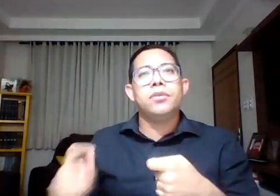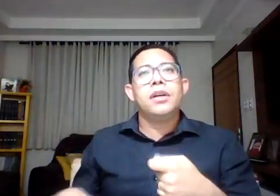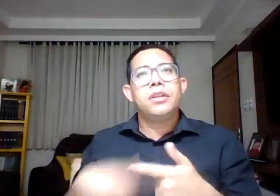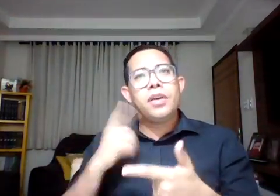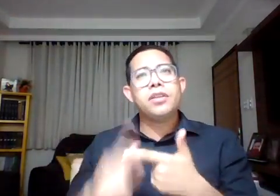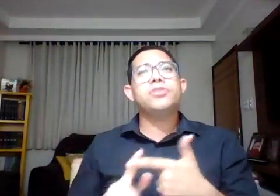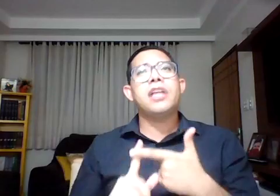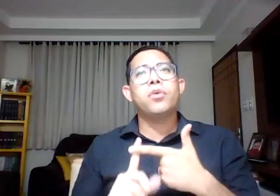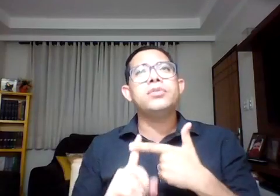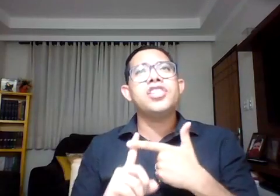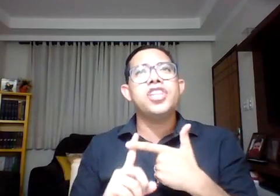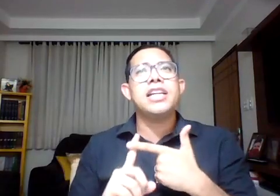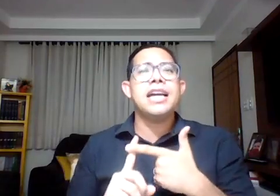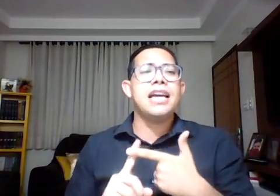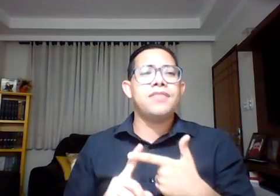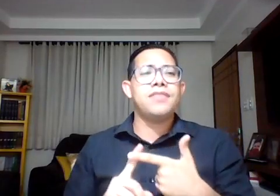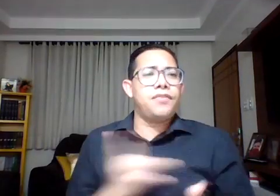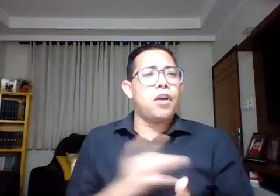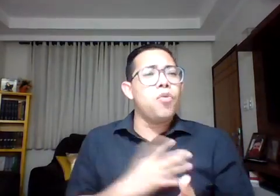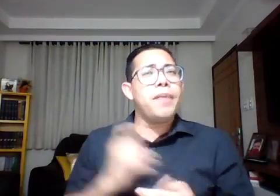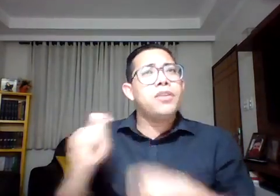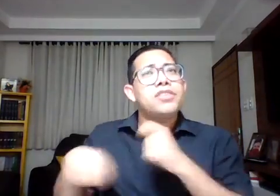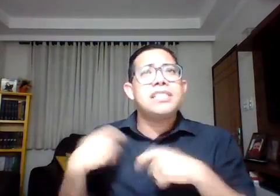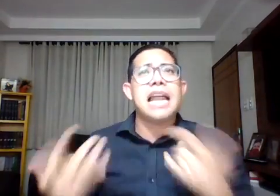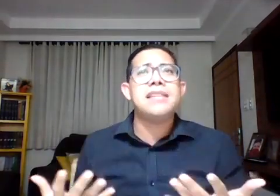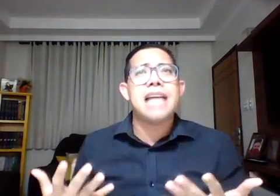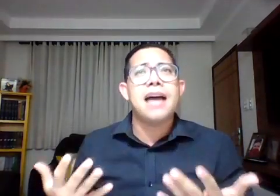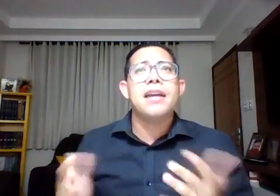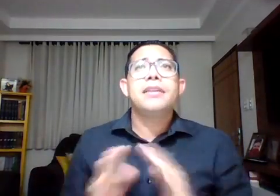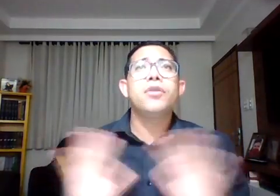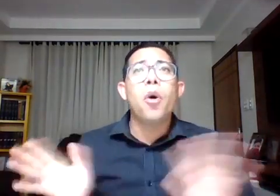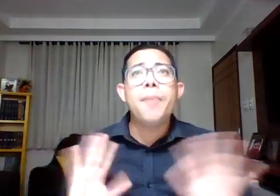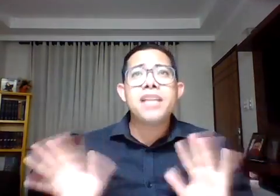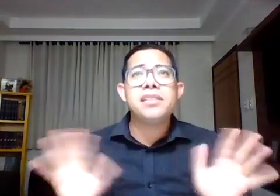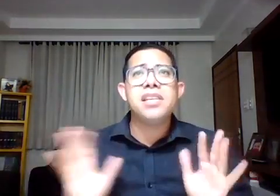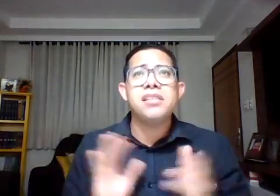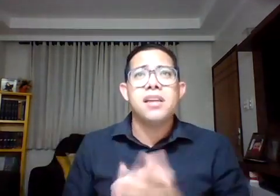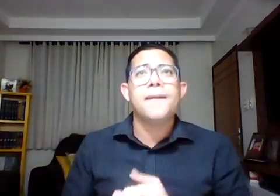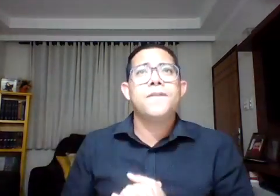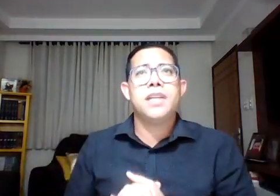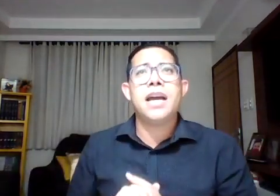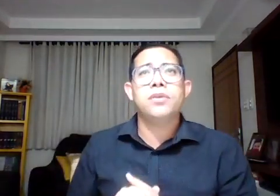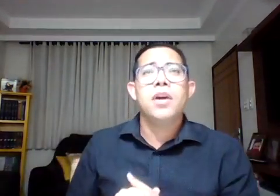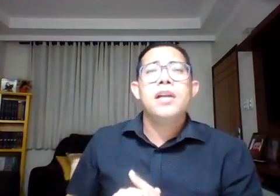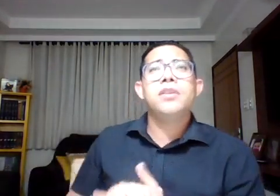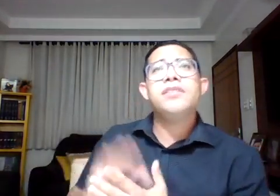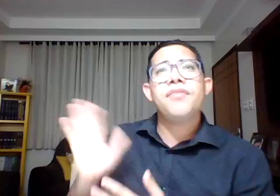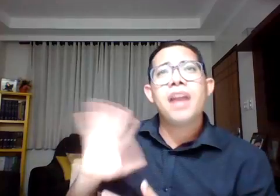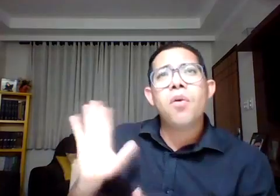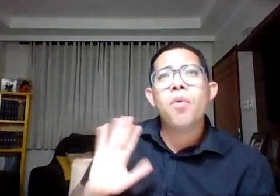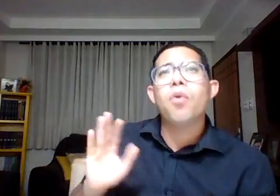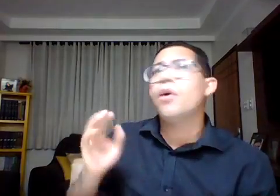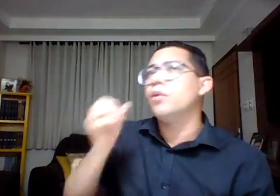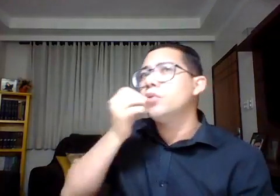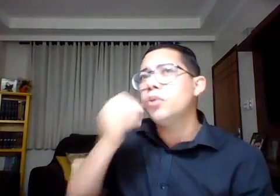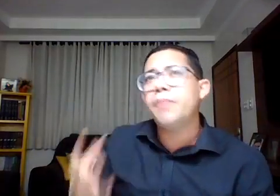Então esse é a segunda dica aí. Às vezes você fica com medo de sinalizar. Então não precisa, certo? Então você vai falar um oi, um tudo